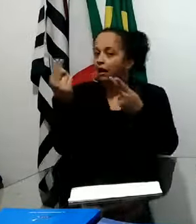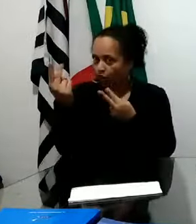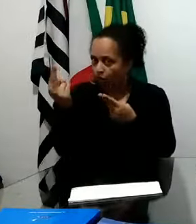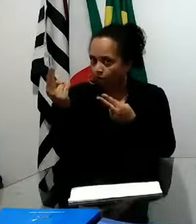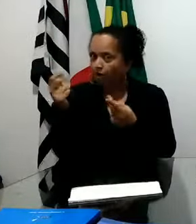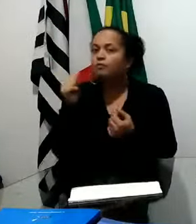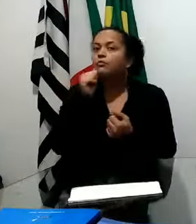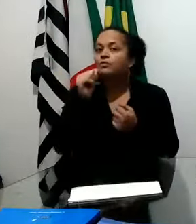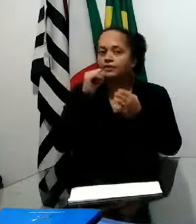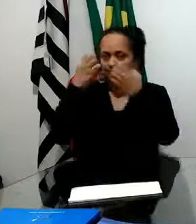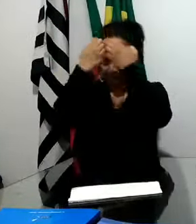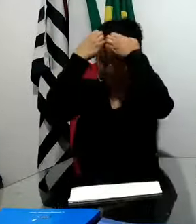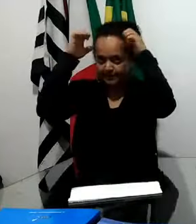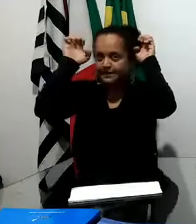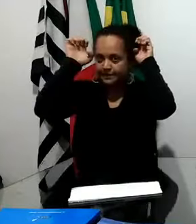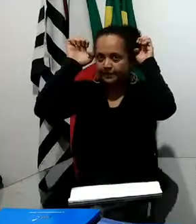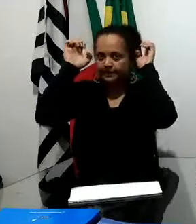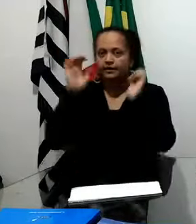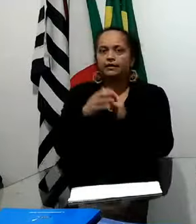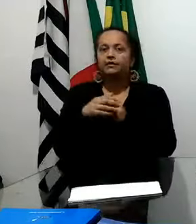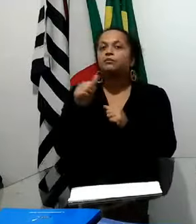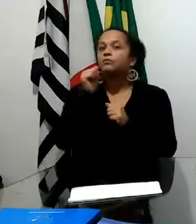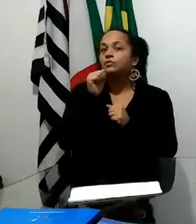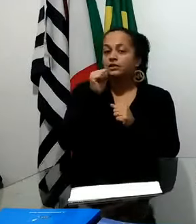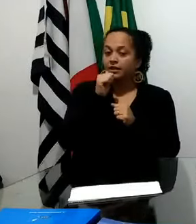se preparou,